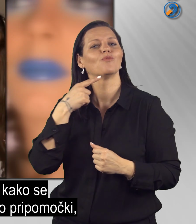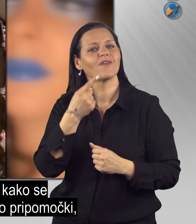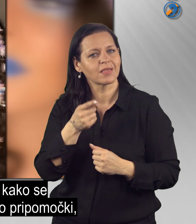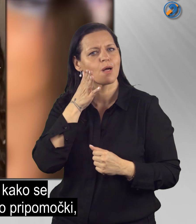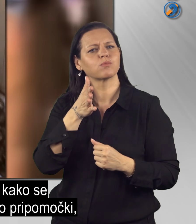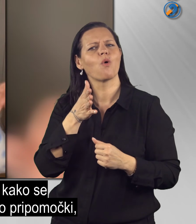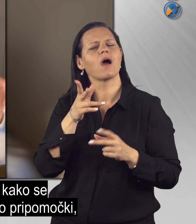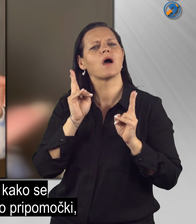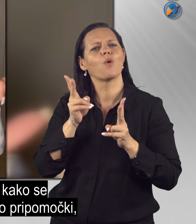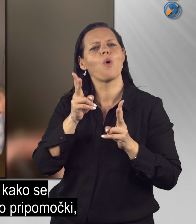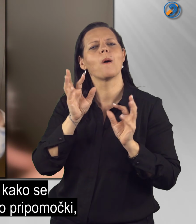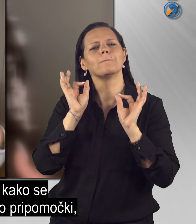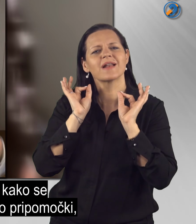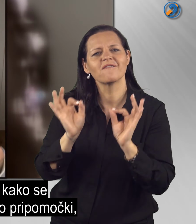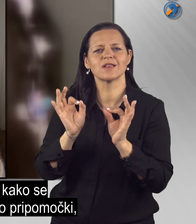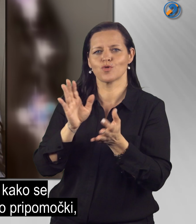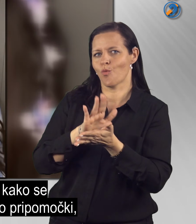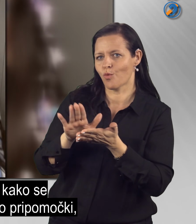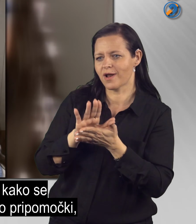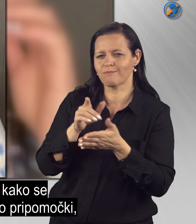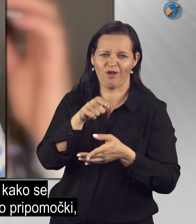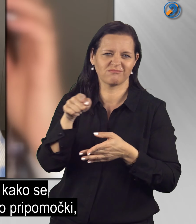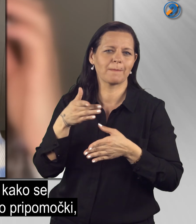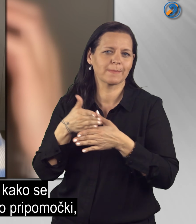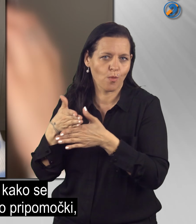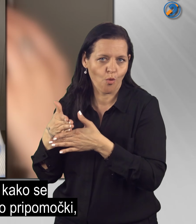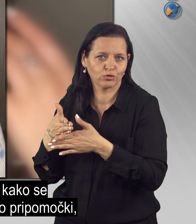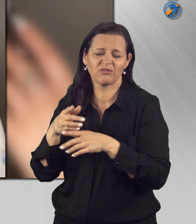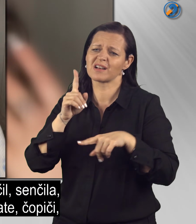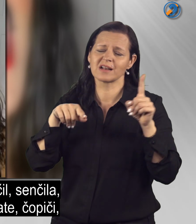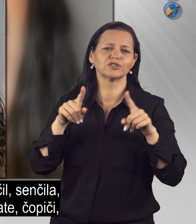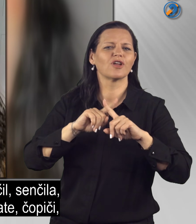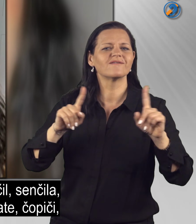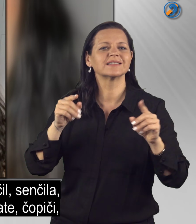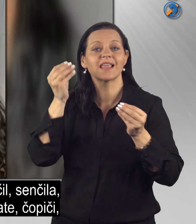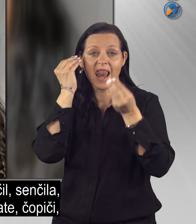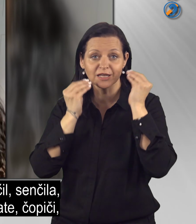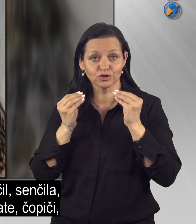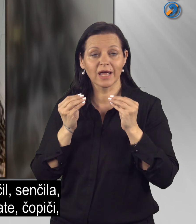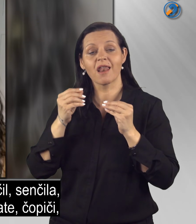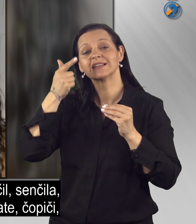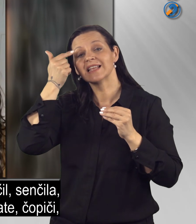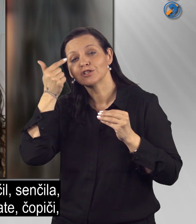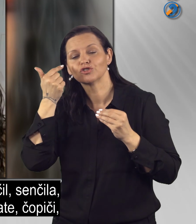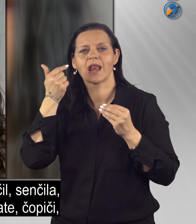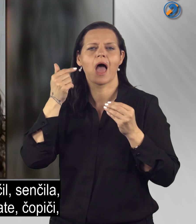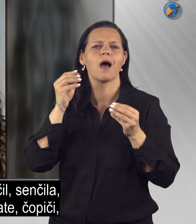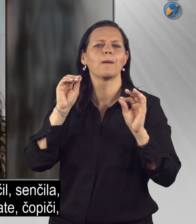Povedala bo, kako se pravilno uporabljajo pripomočki, različne vrste ličil, senčila, pudri,